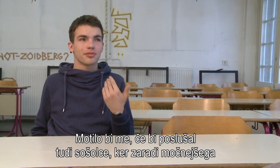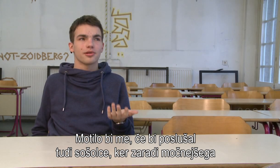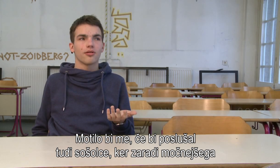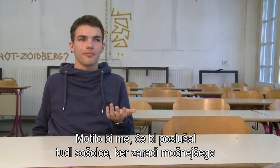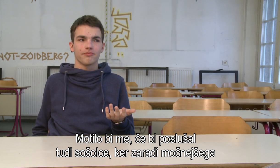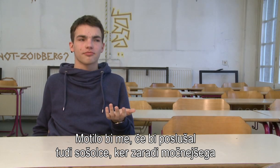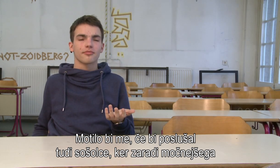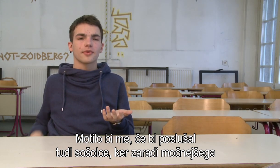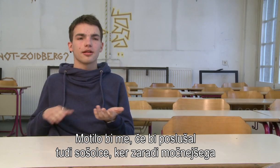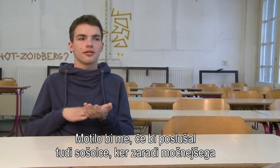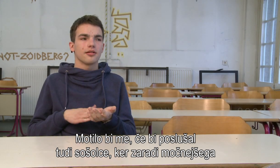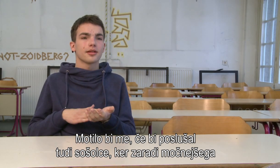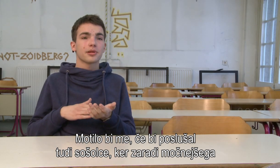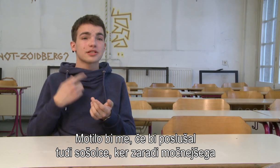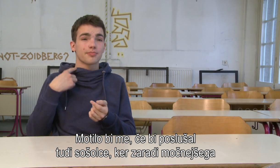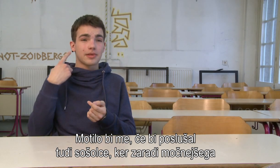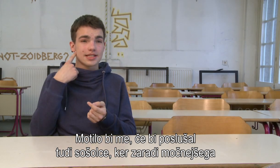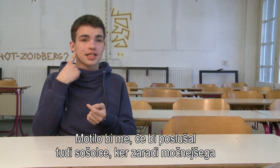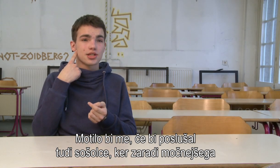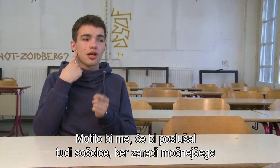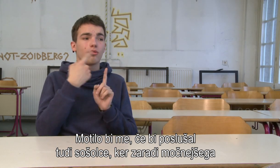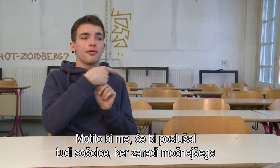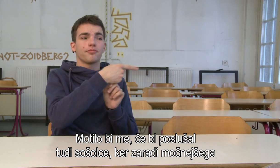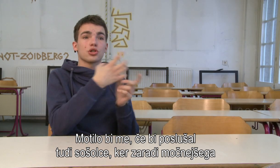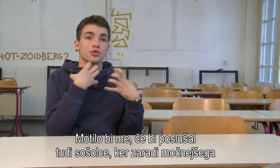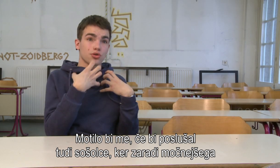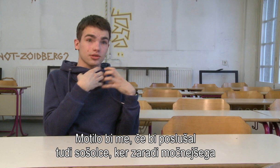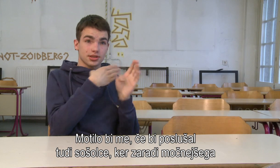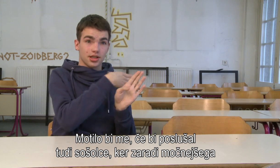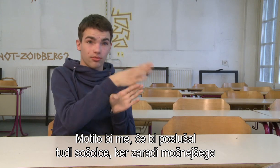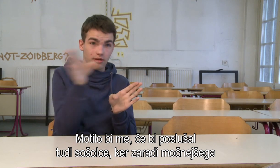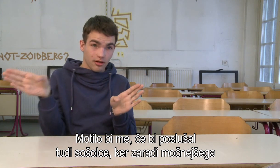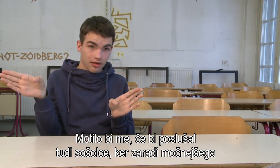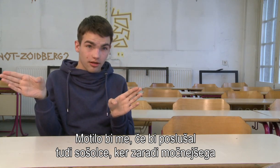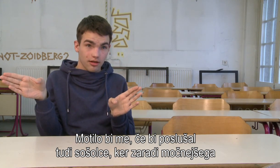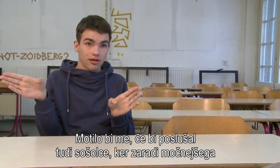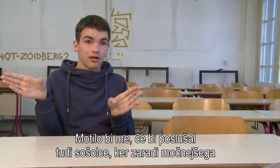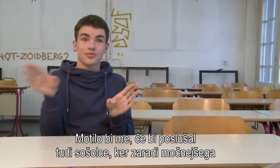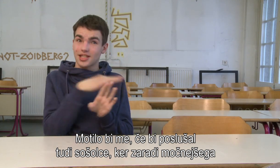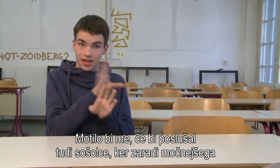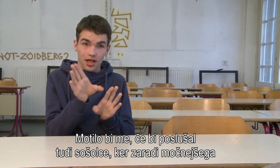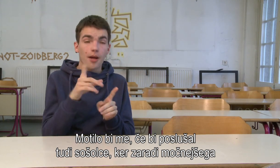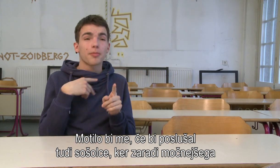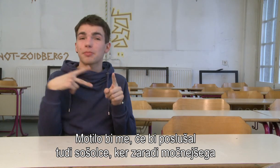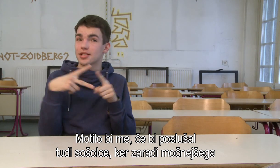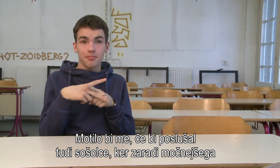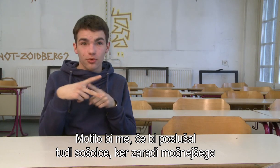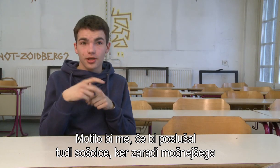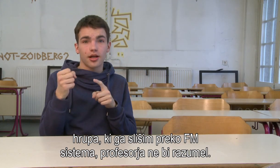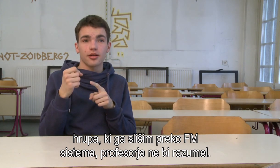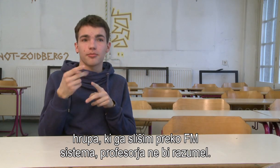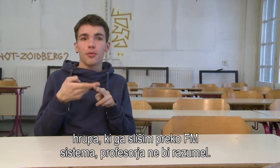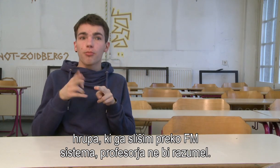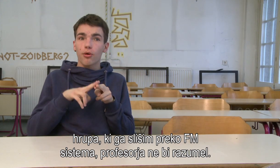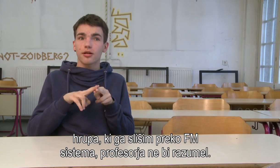Če bi bilo, naprimer, če bi jaz slišal sošolcev, vse, pa bi jaz